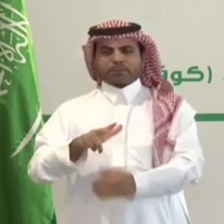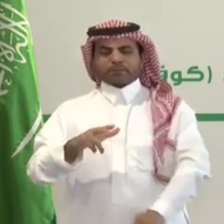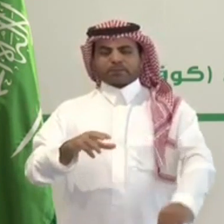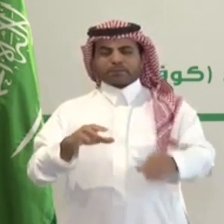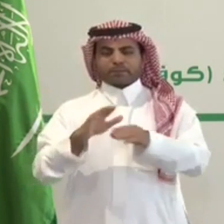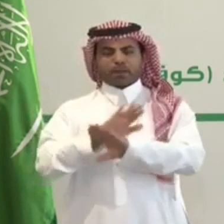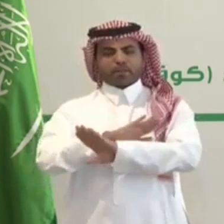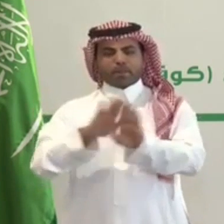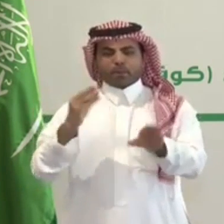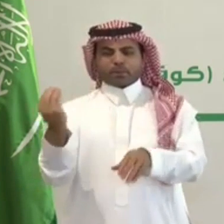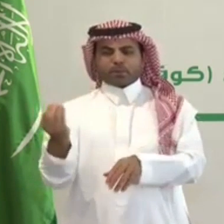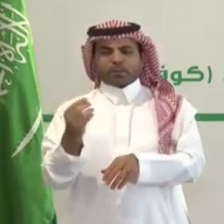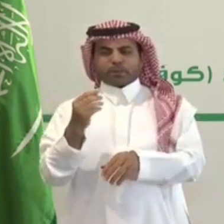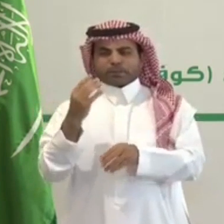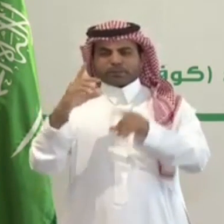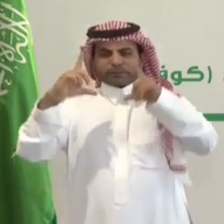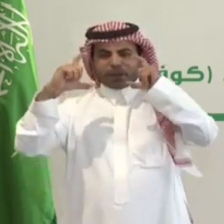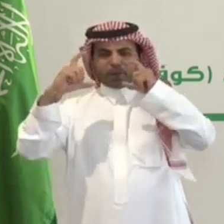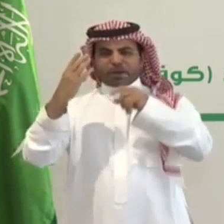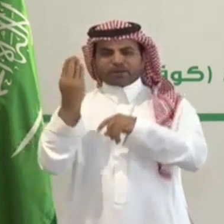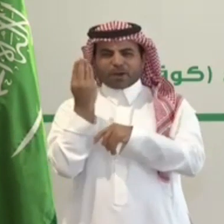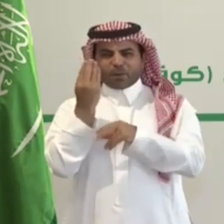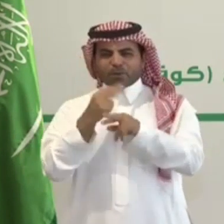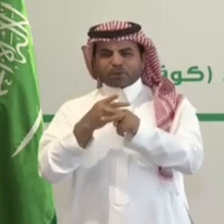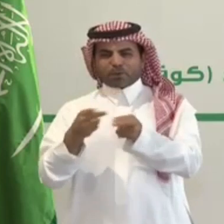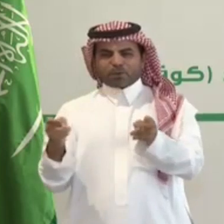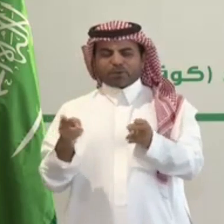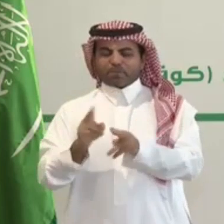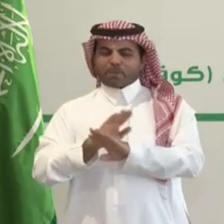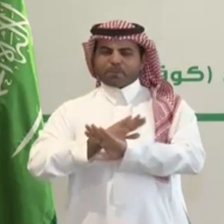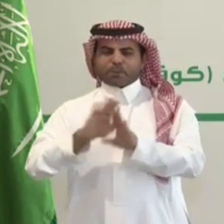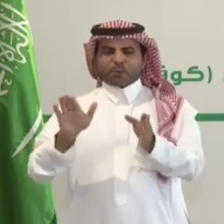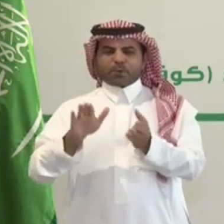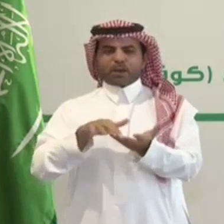قرارات منع قرارات نظام مكافحة الجرائم المعلوماتية.